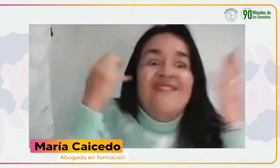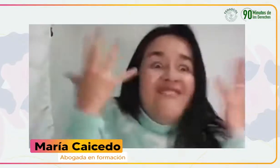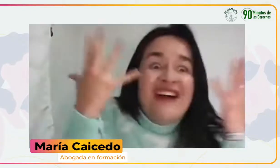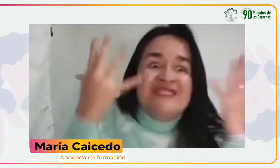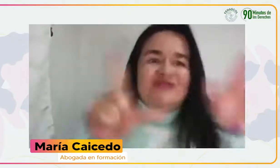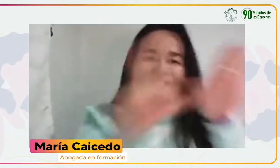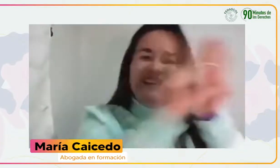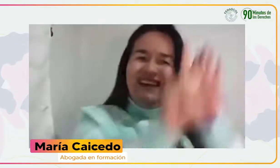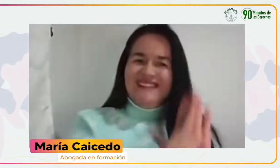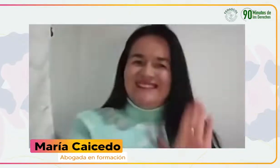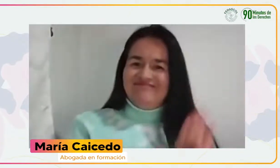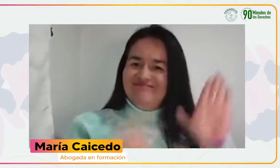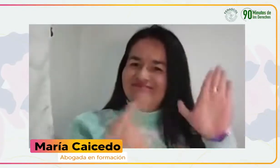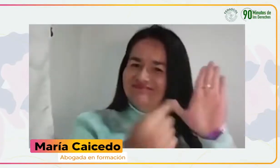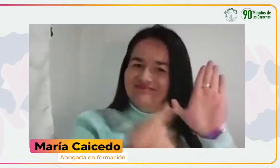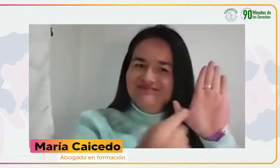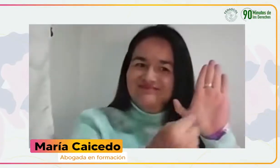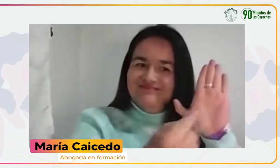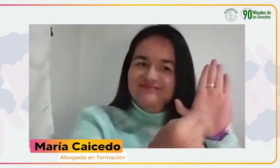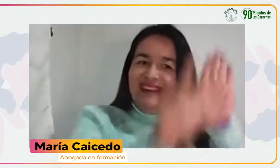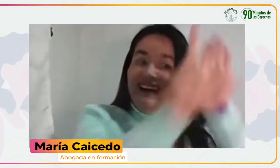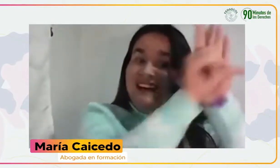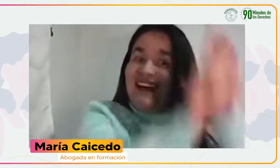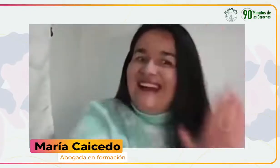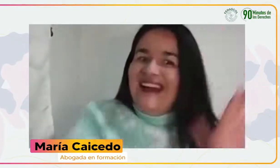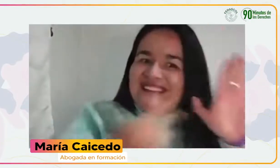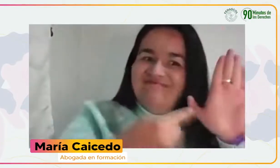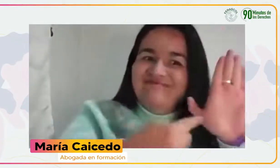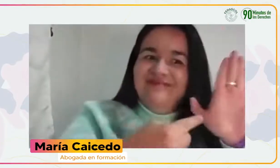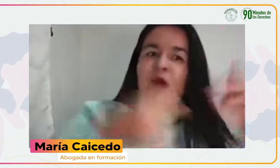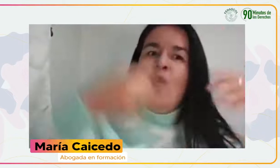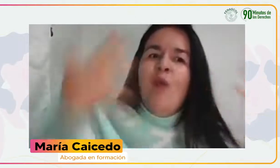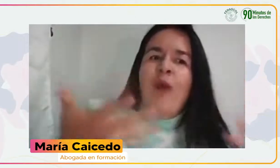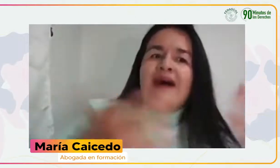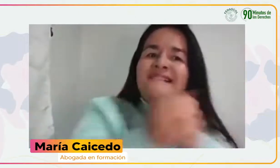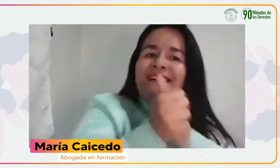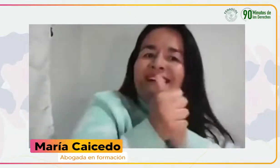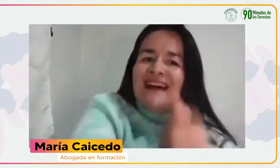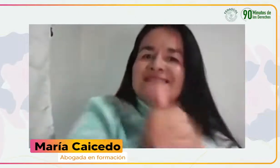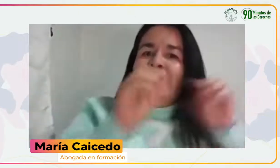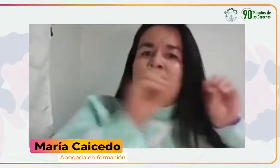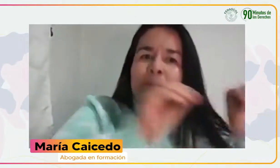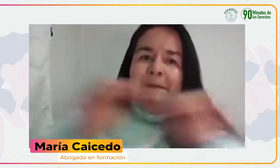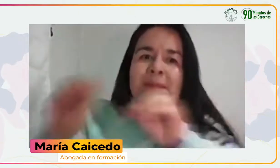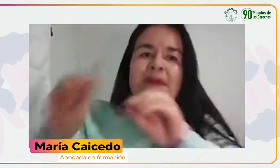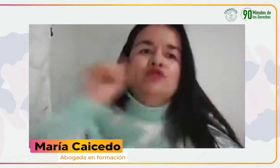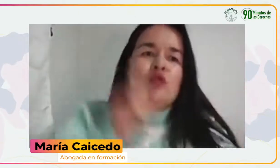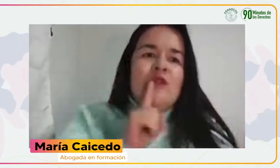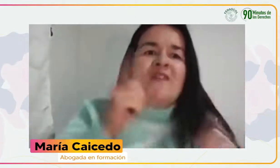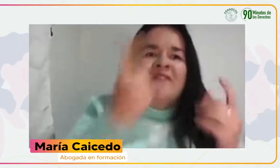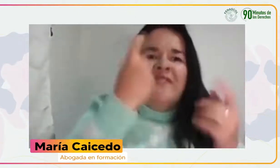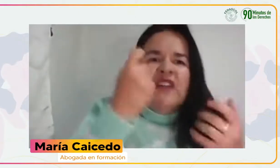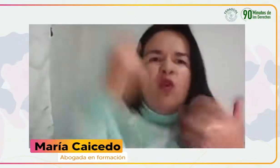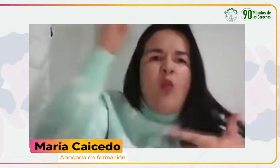realmente a mí me encanta es estudiar, conocer todo el tema de las leyes, el